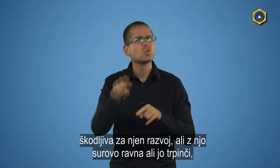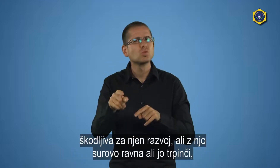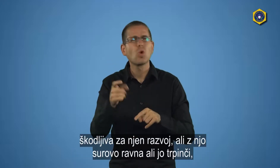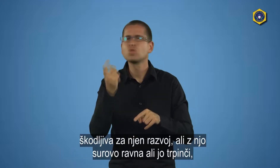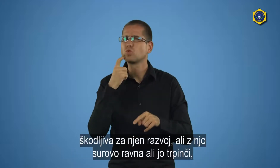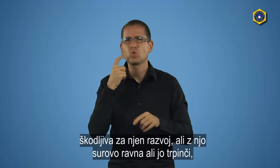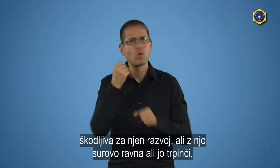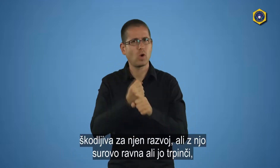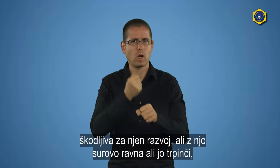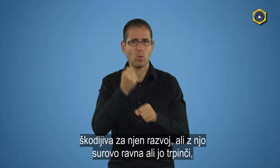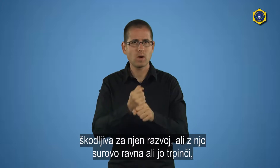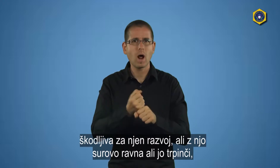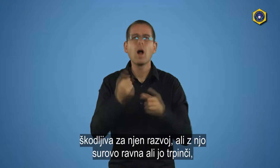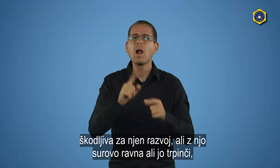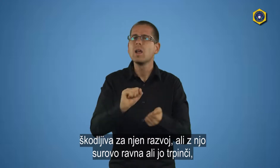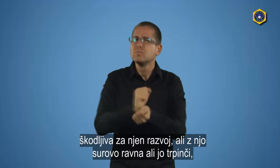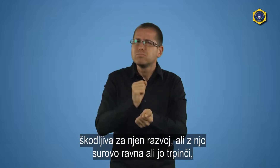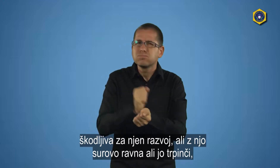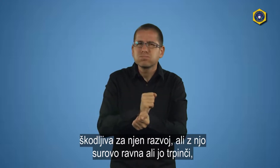do 5 let.